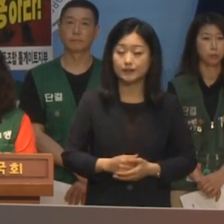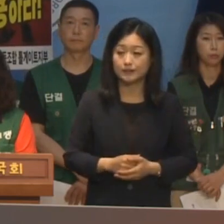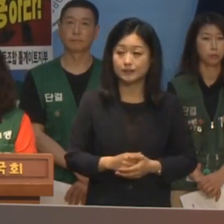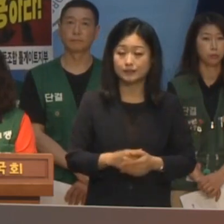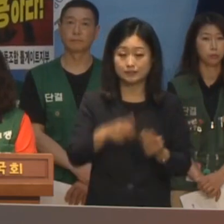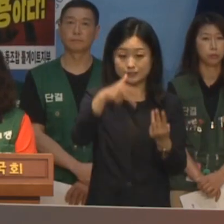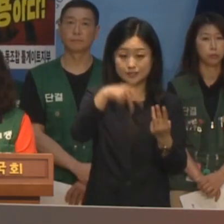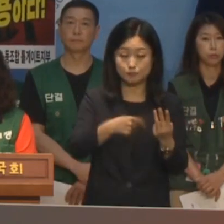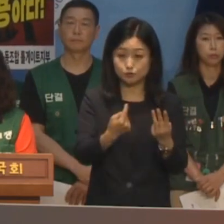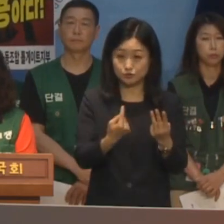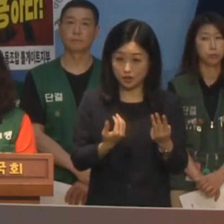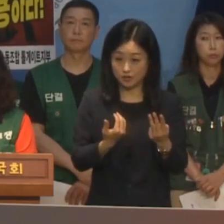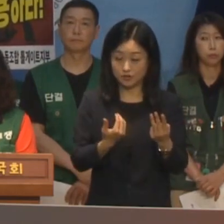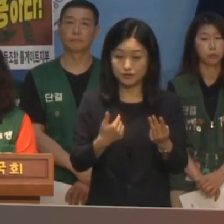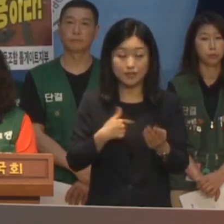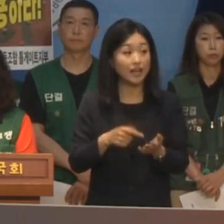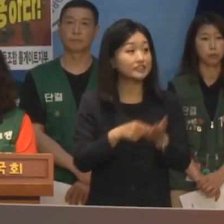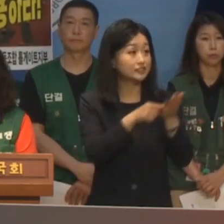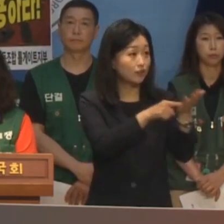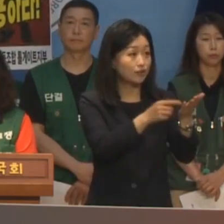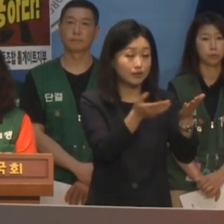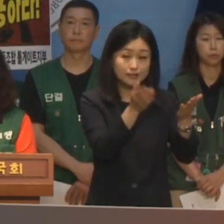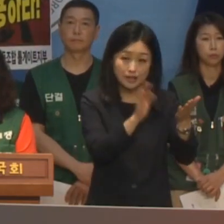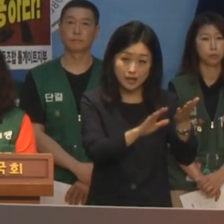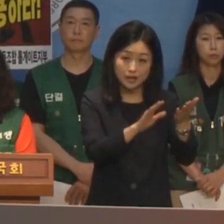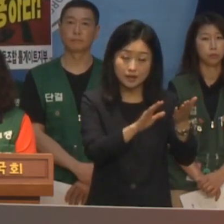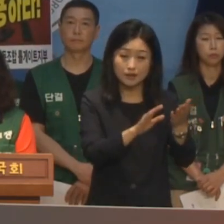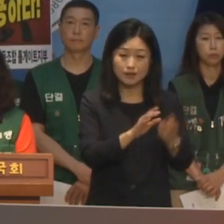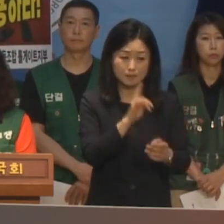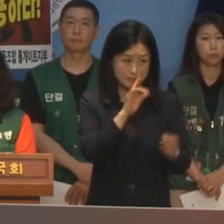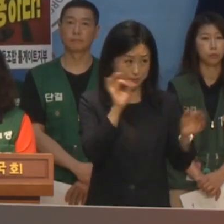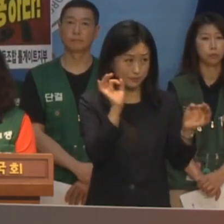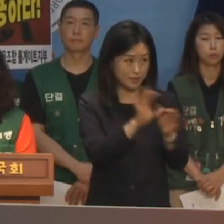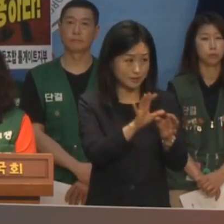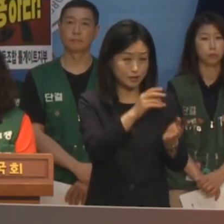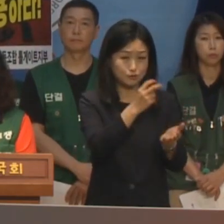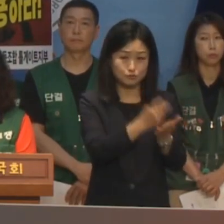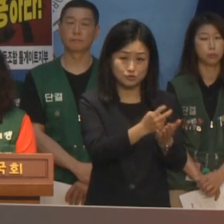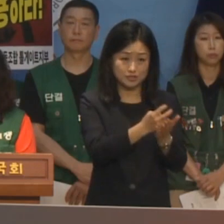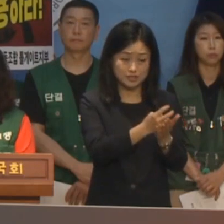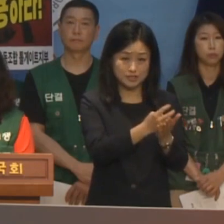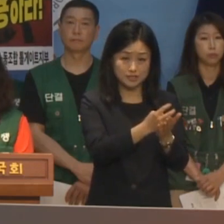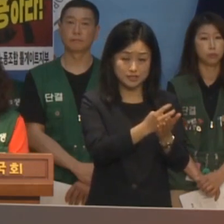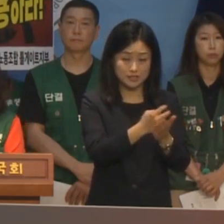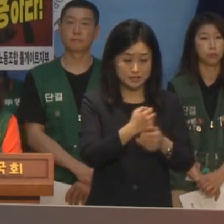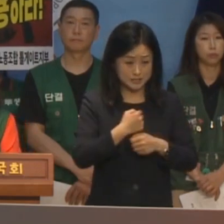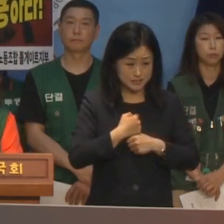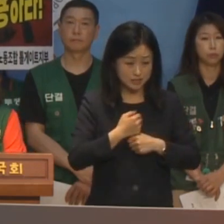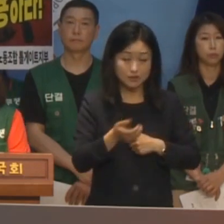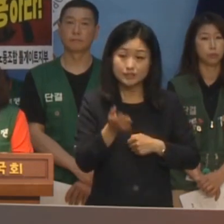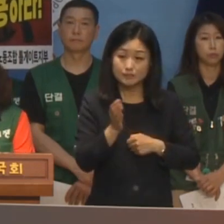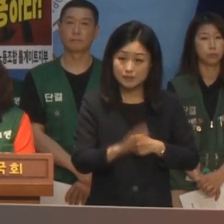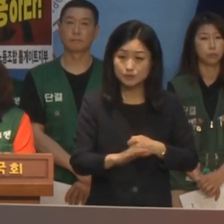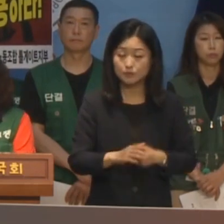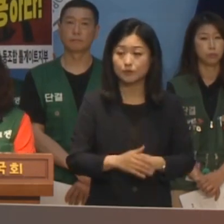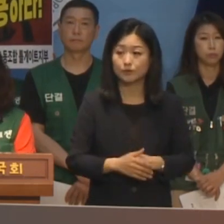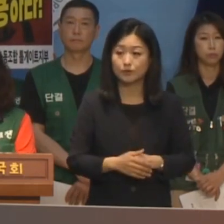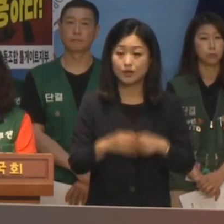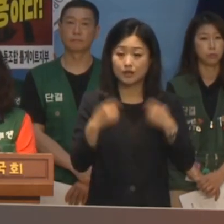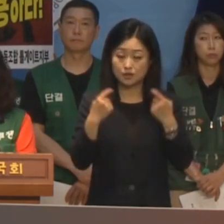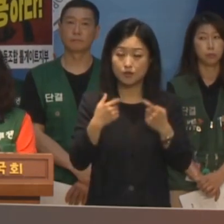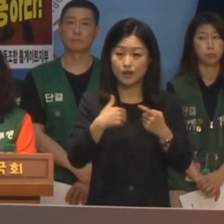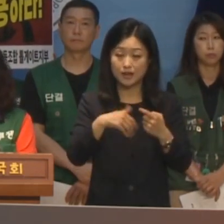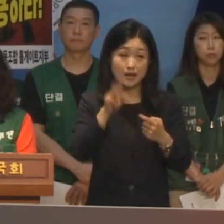3주 전에 연차를 신청했음에도 그 말도 안 되는 규칙을 지켰음에도 여행